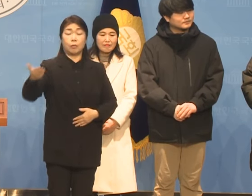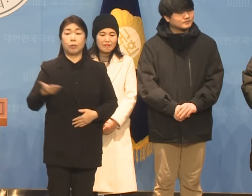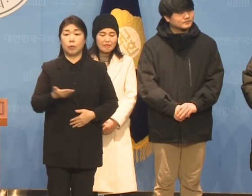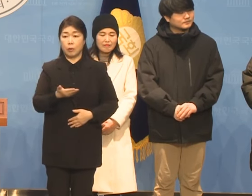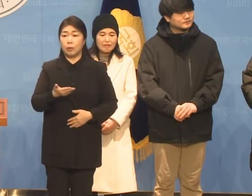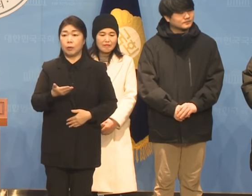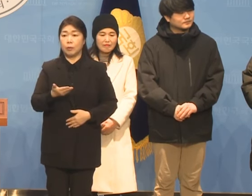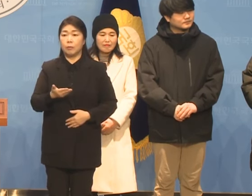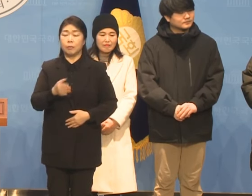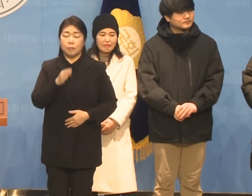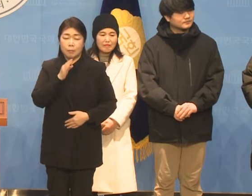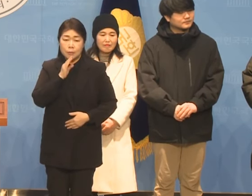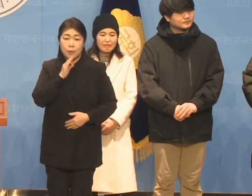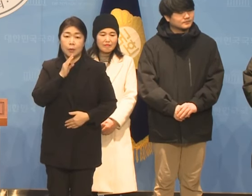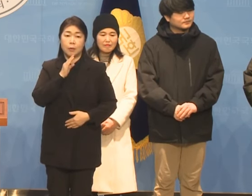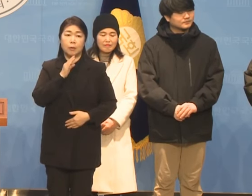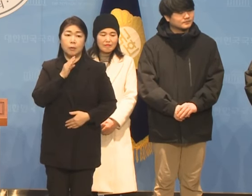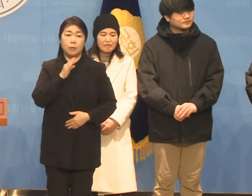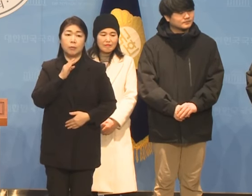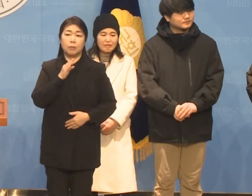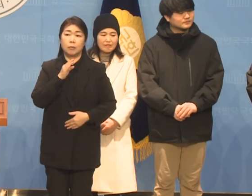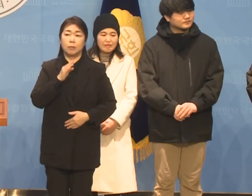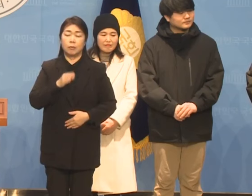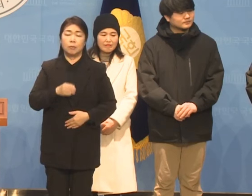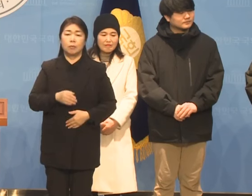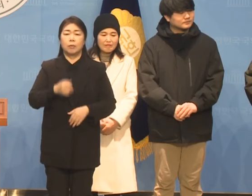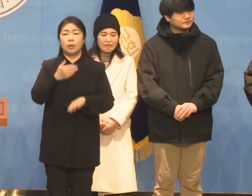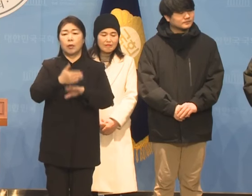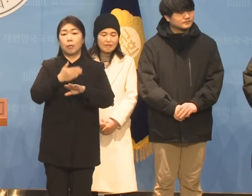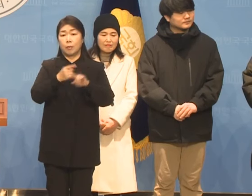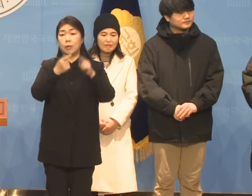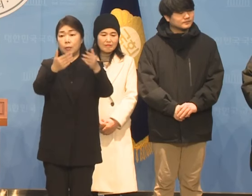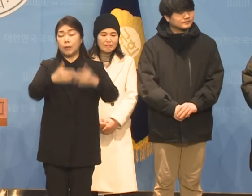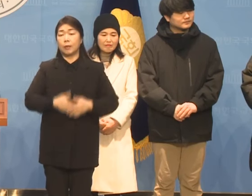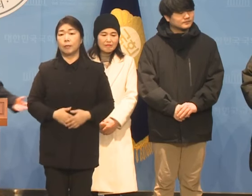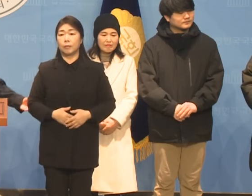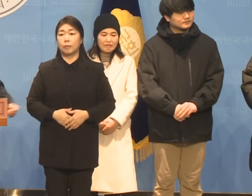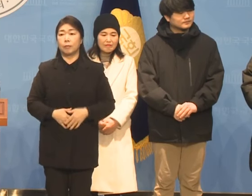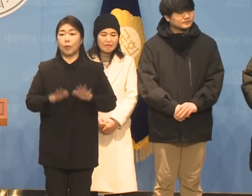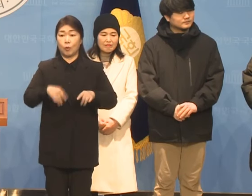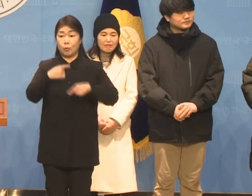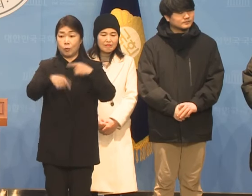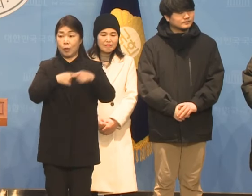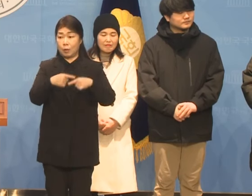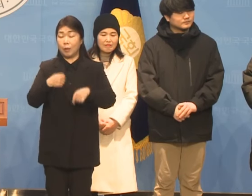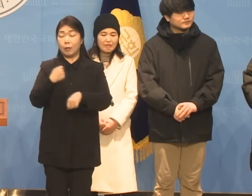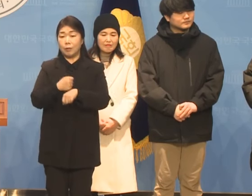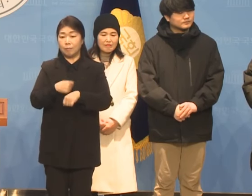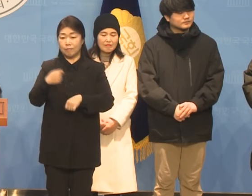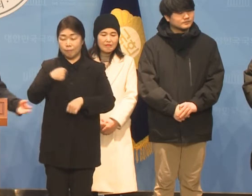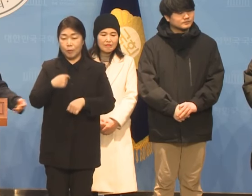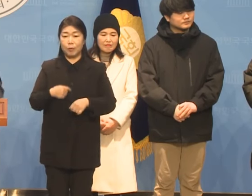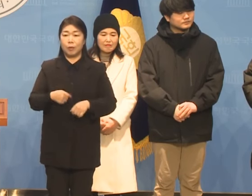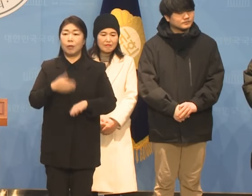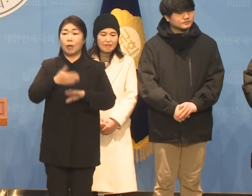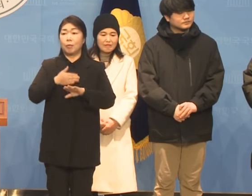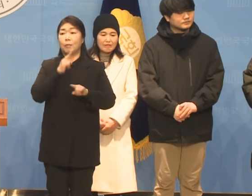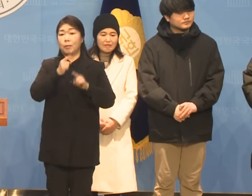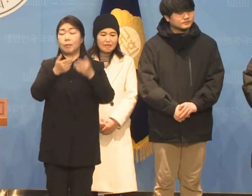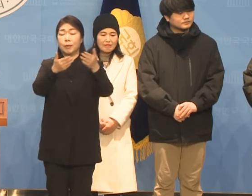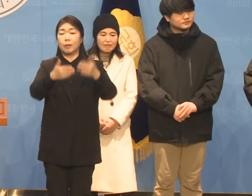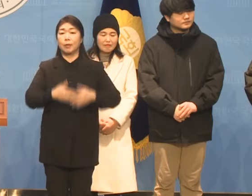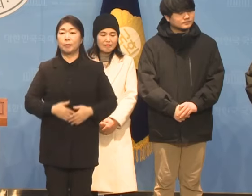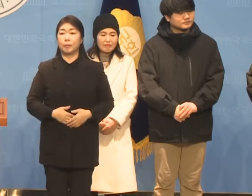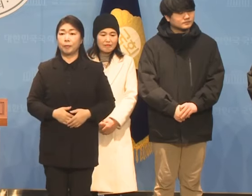기자 여러분들께 진심으로 감사의 말씀을 드립니다. 오늘 수화를 또 담당해 주신 분께도 감사의